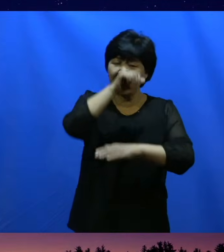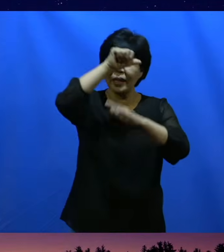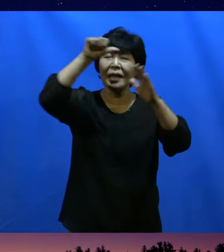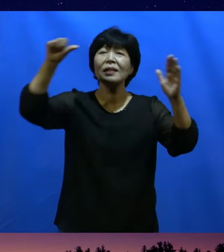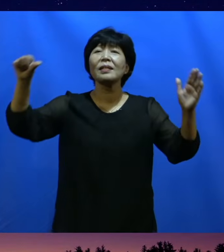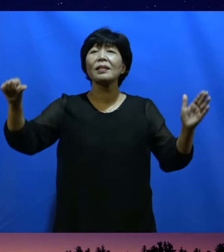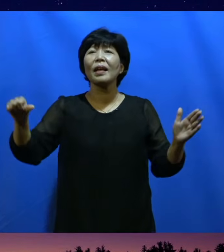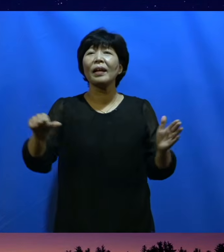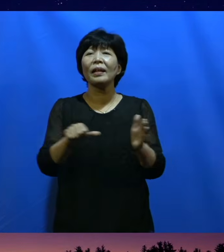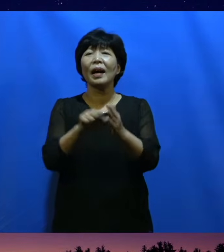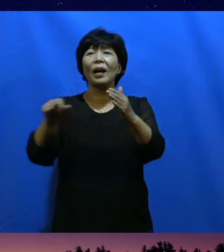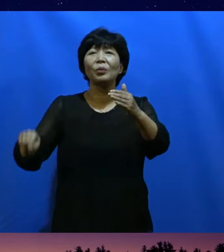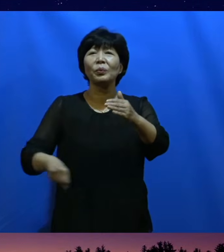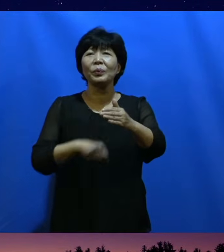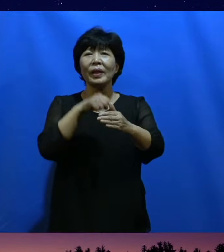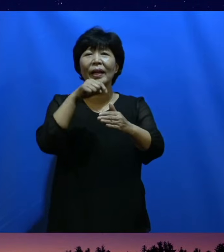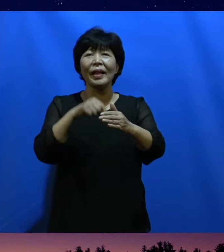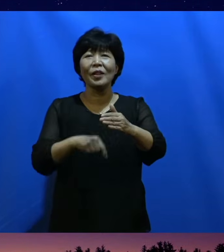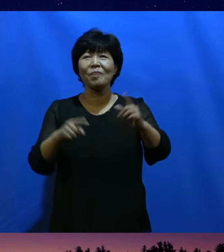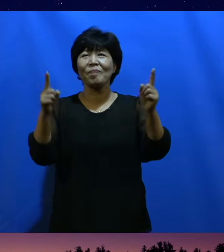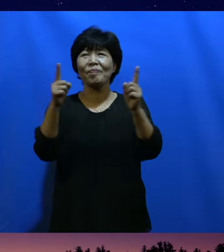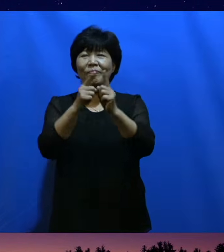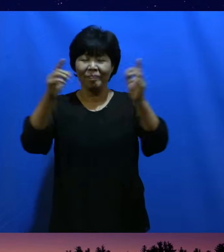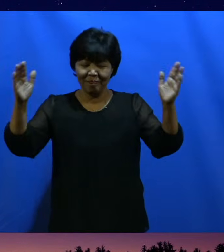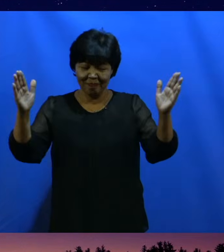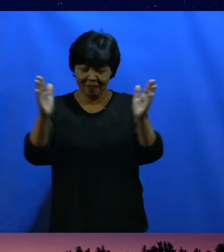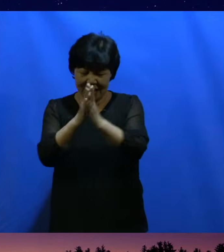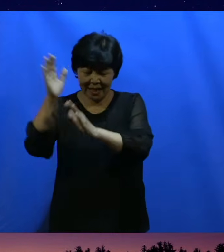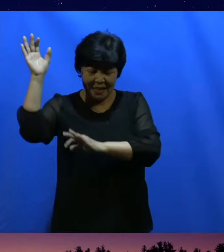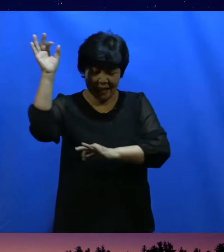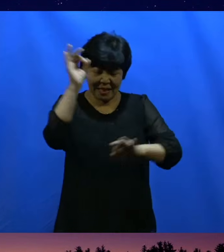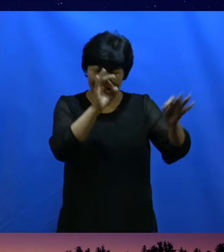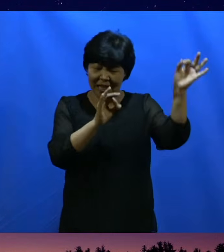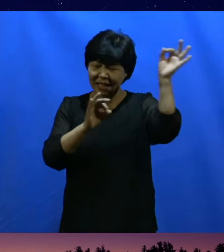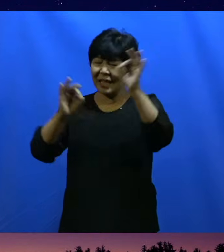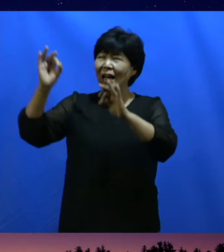우리 인생 가운데 지